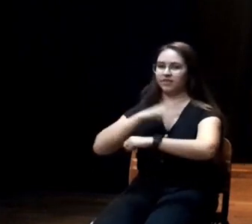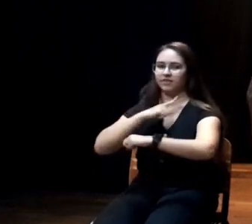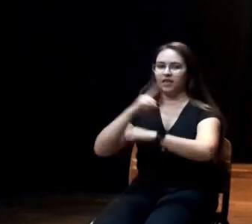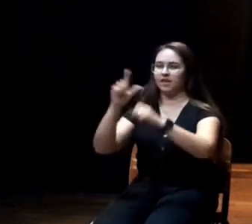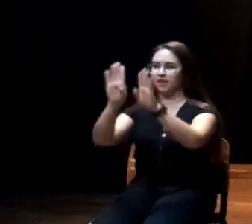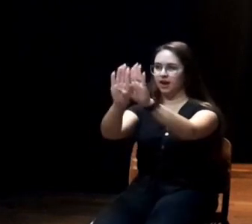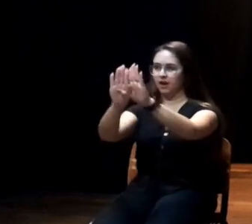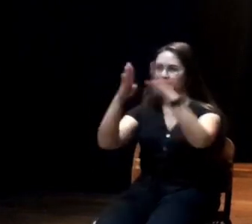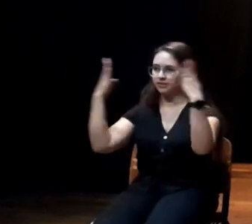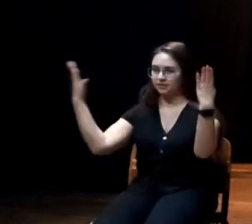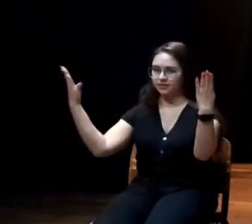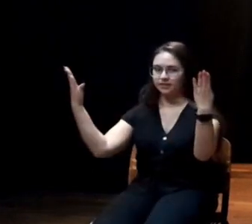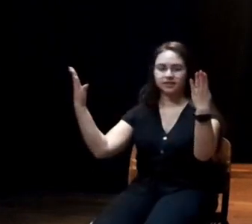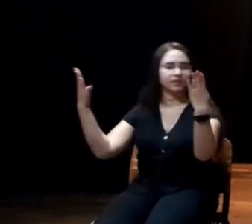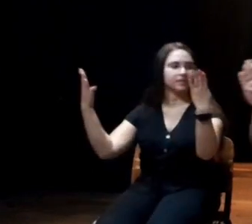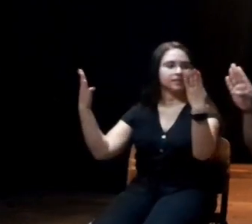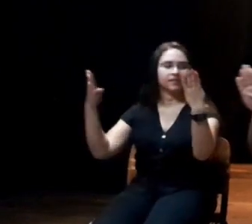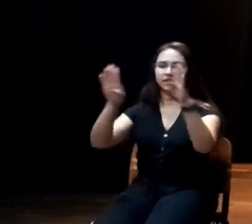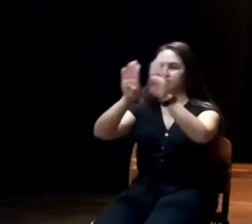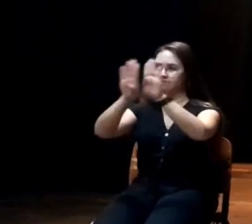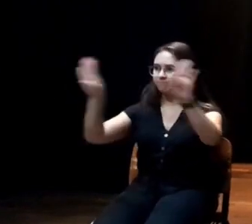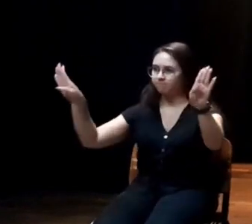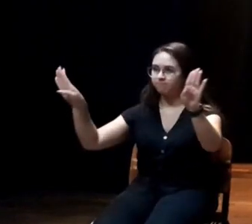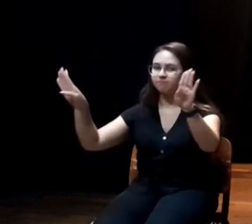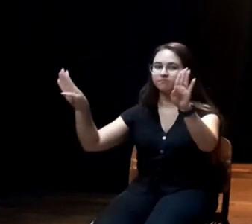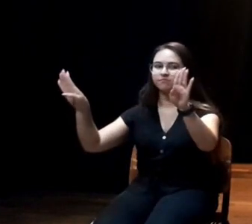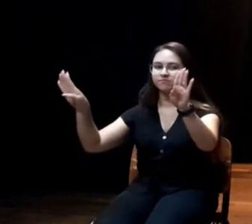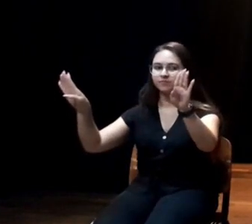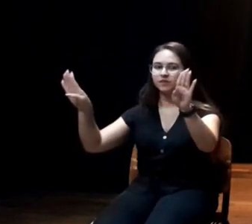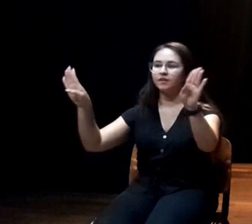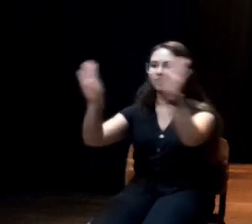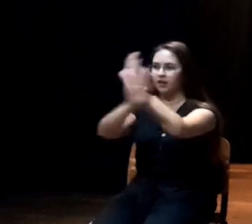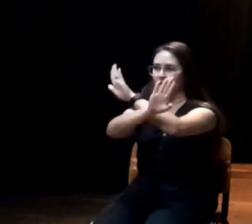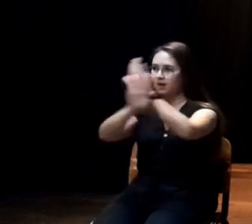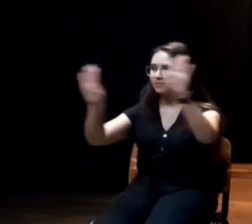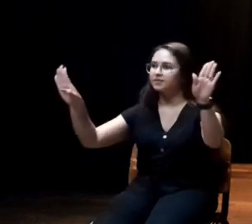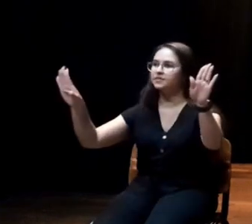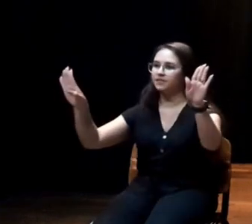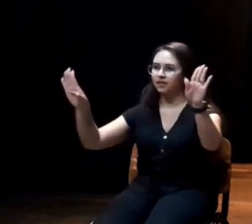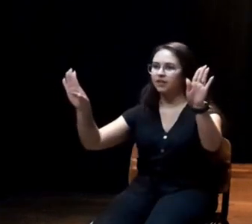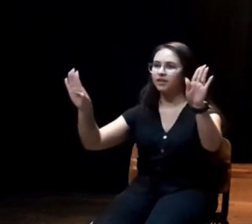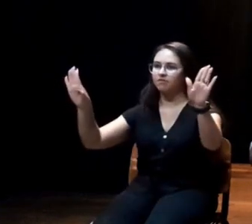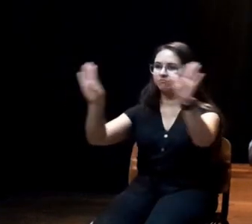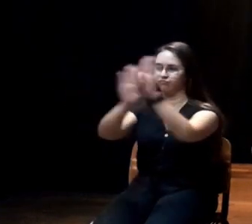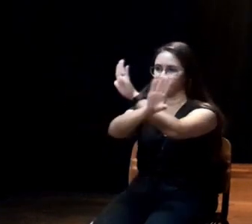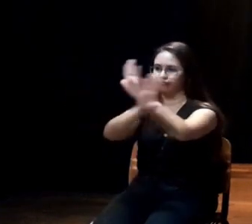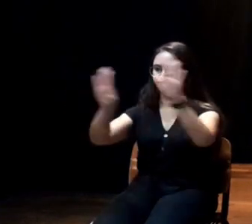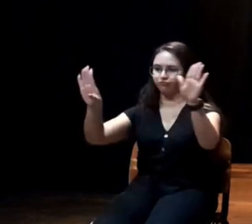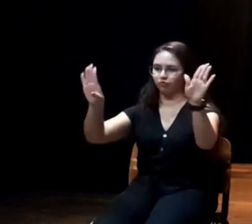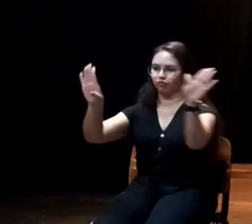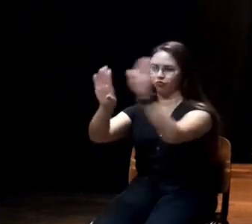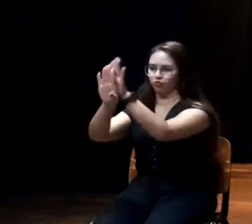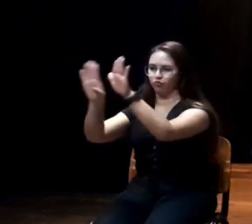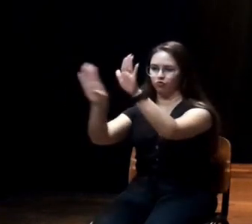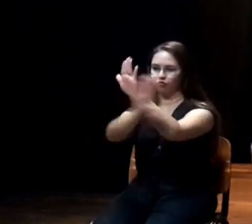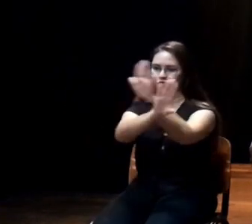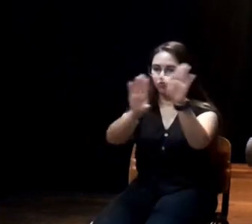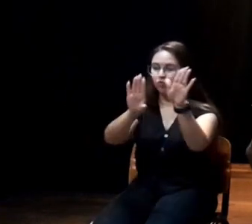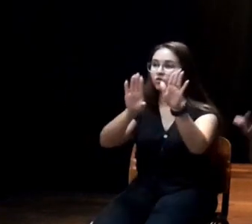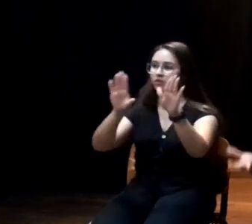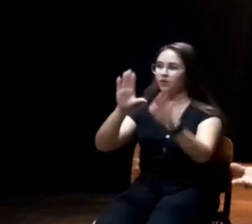abre assim, você vai ter uma janela que ela abre assim, que ela abre assim, né, com as folhas se interpassando. Então, o classificador ele